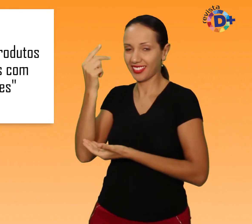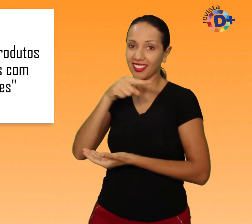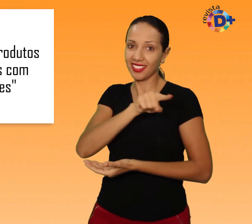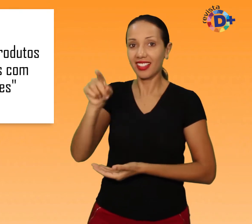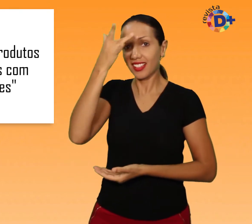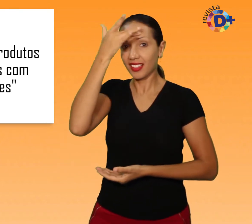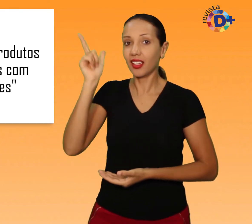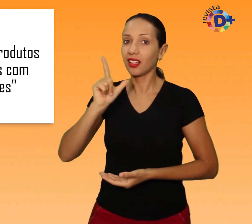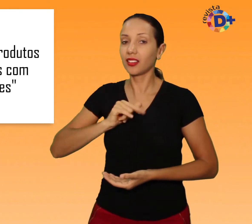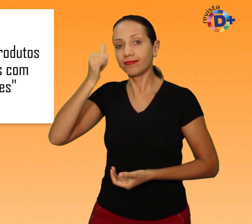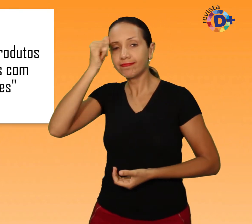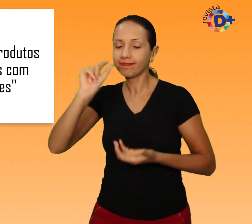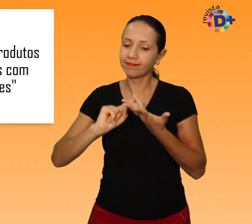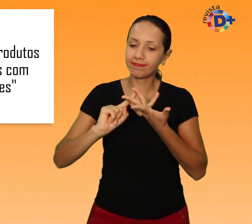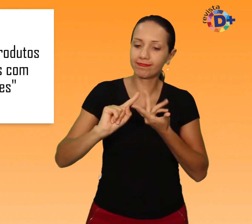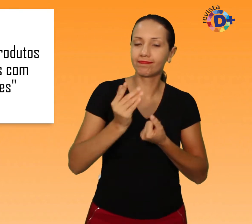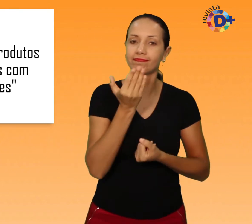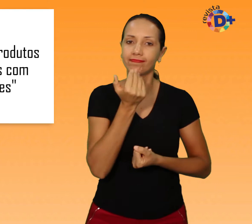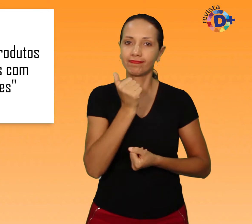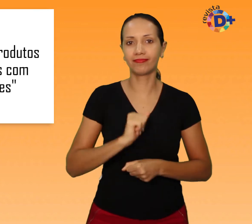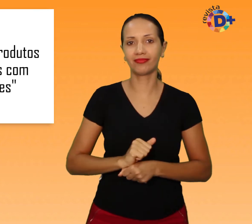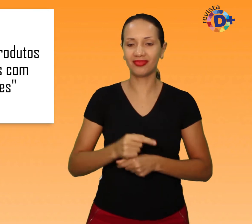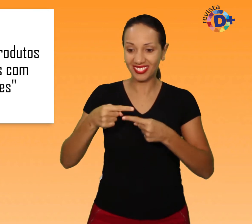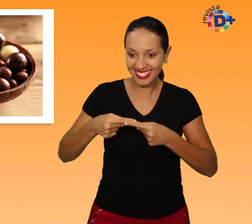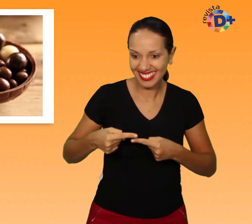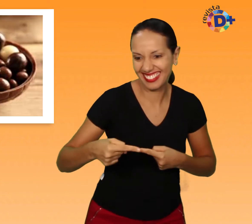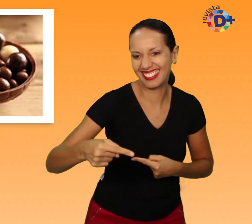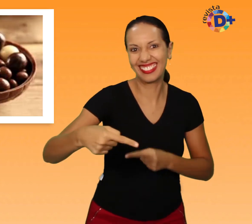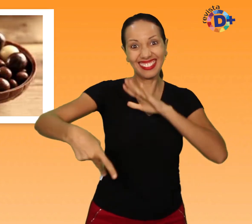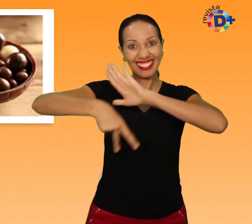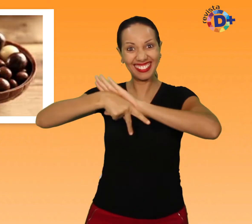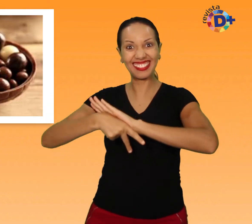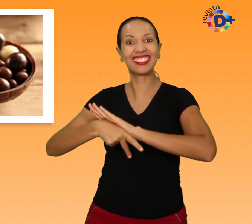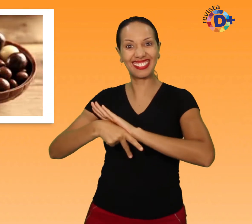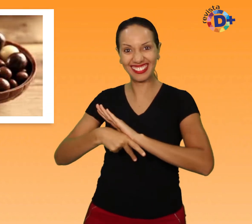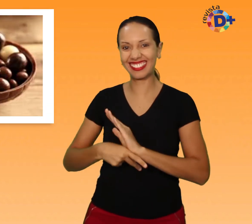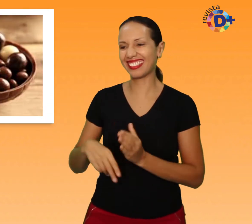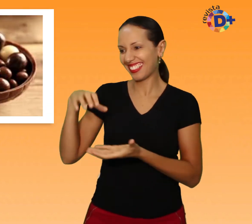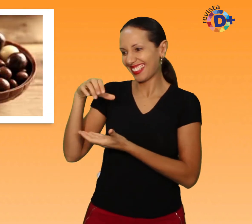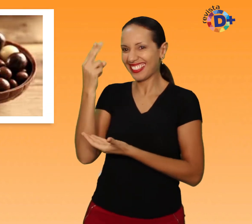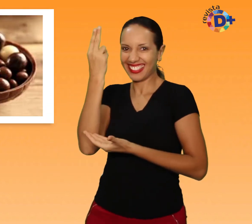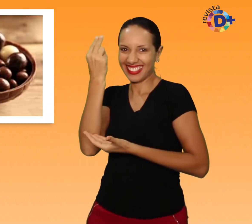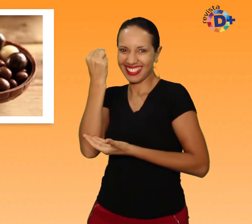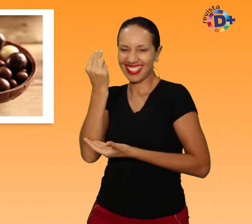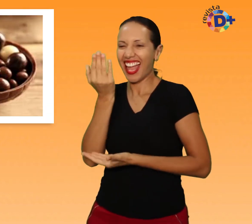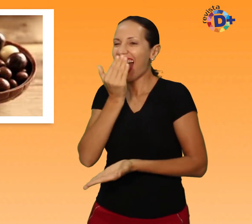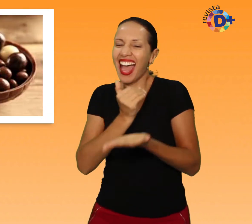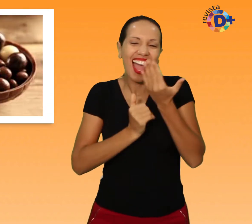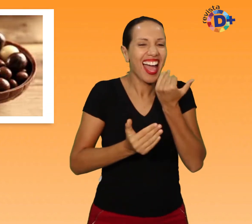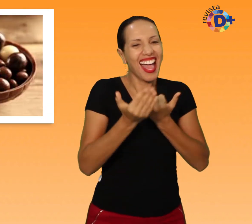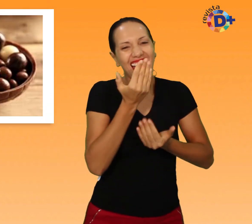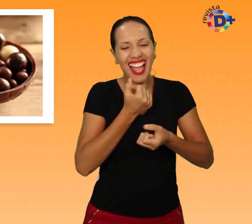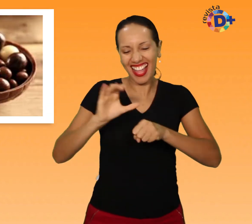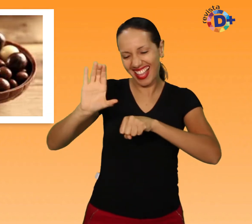e finalmente chegou a época da páscoa a hora de se esbaldar com chocolates é agora